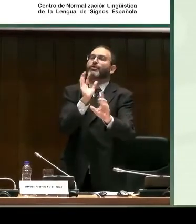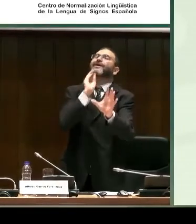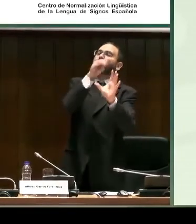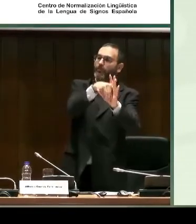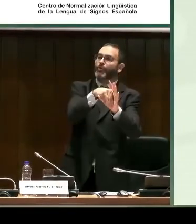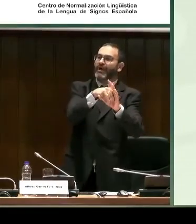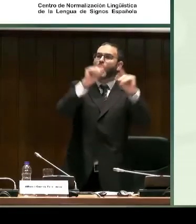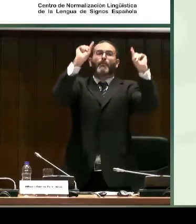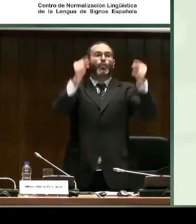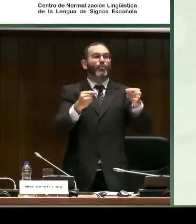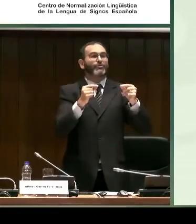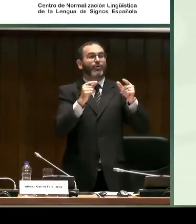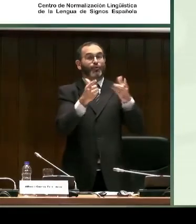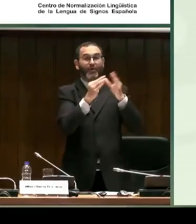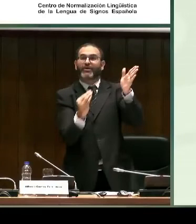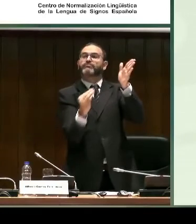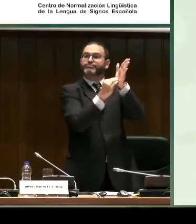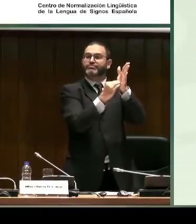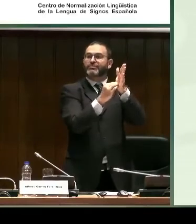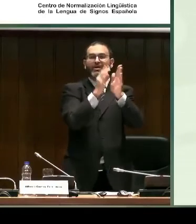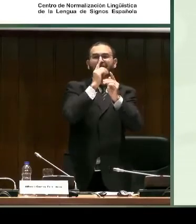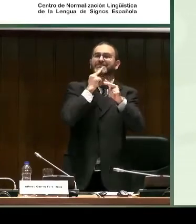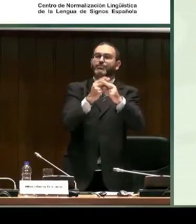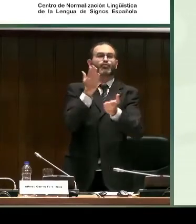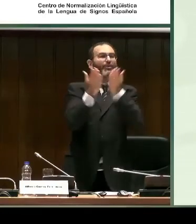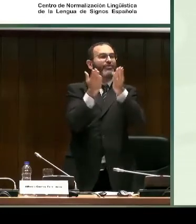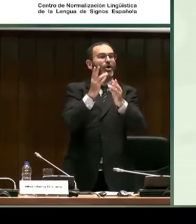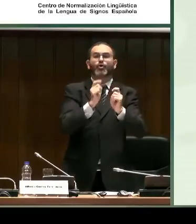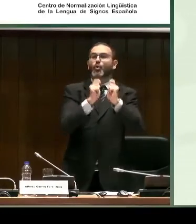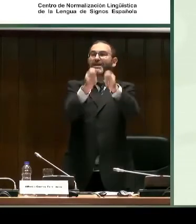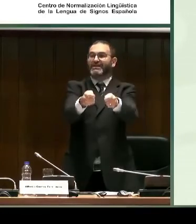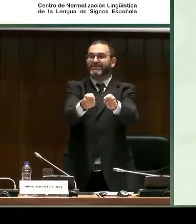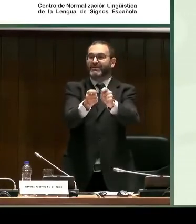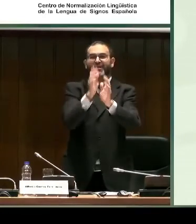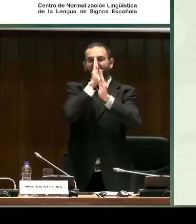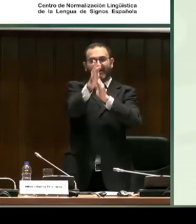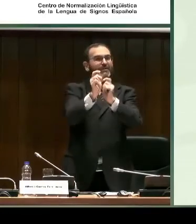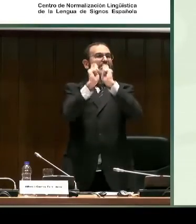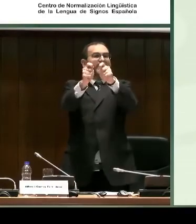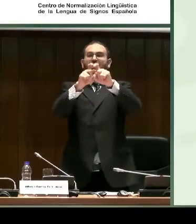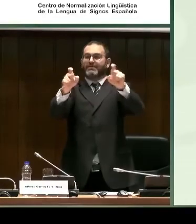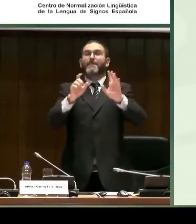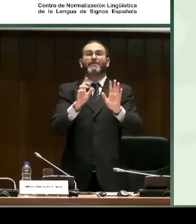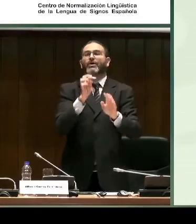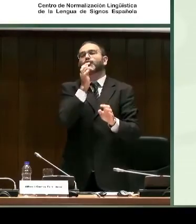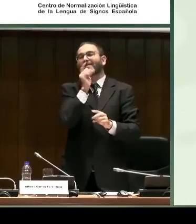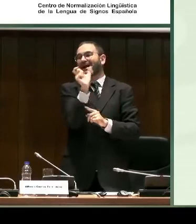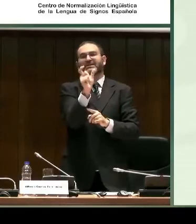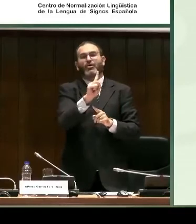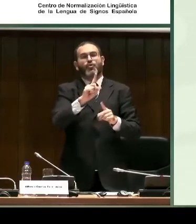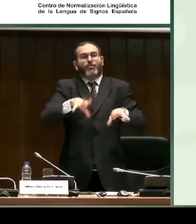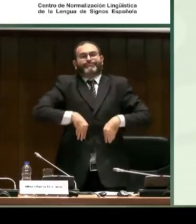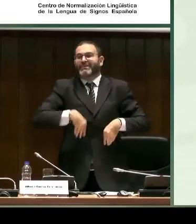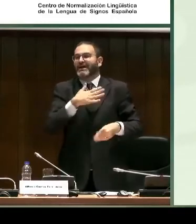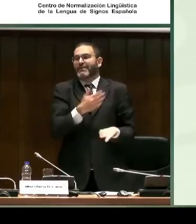presentarnos a concurrencia competitiva. Esto lo hemos logrado y se incluye en los presupuestos generales de la autonomía. Es decir, directamente